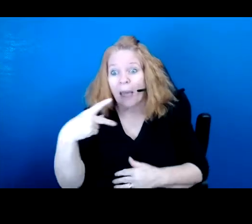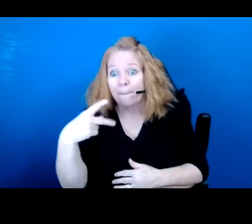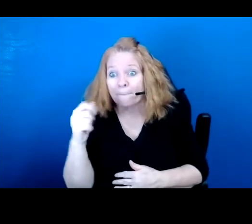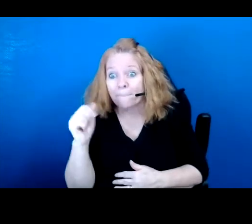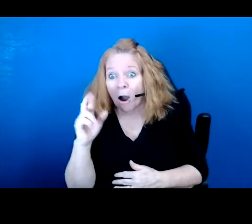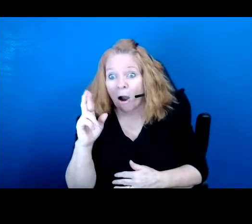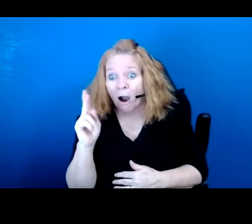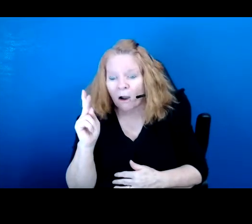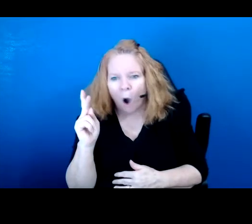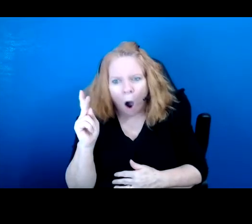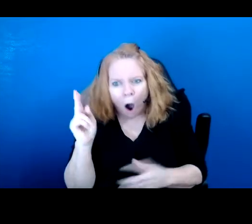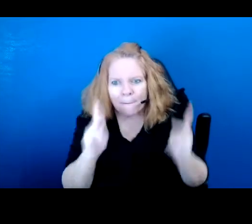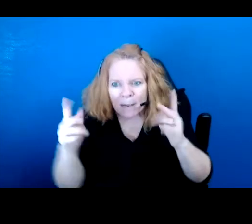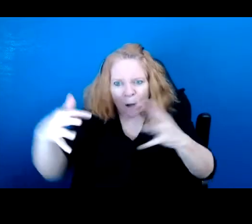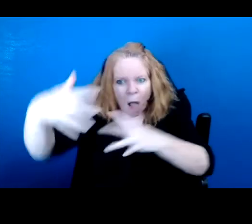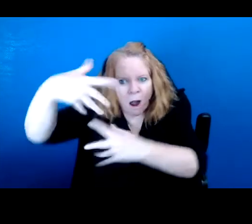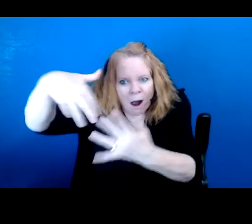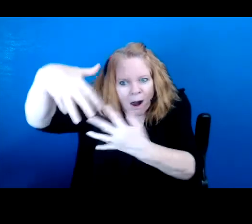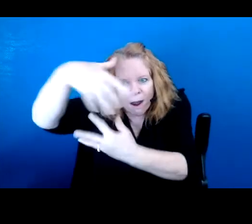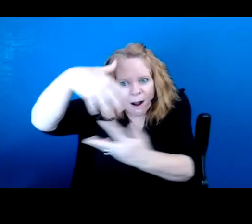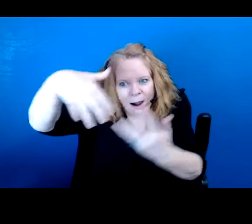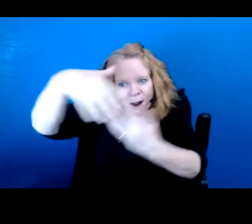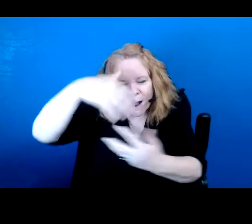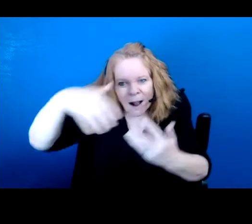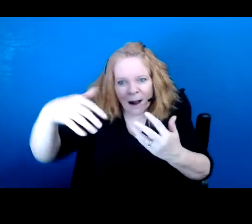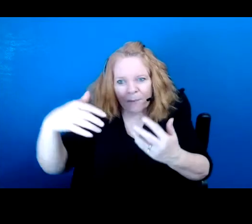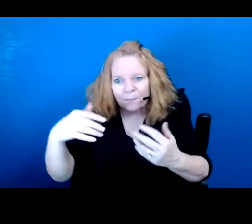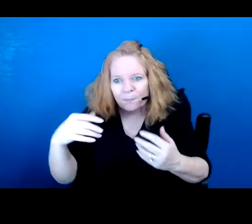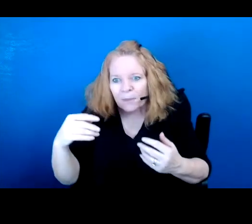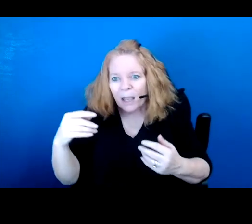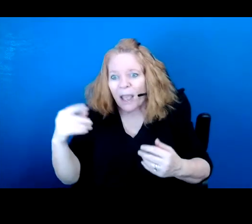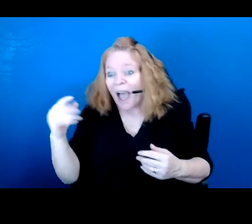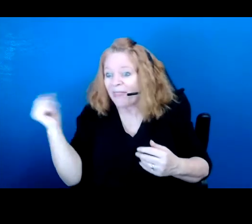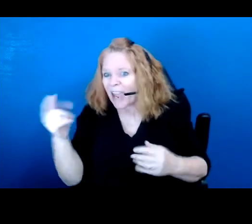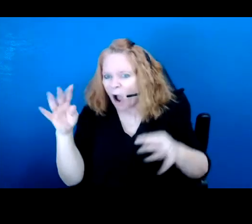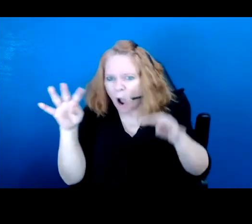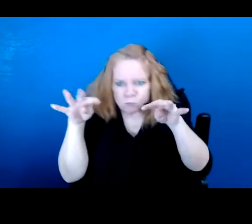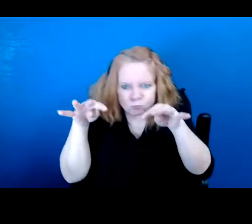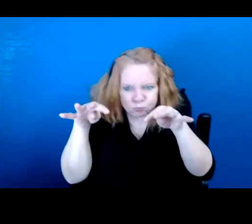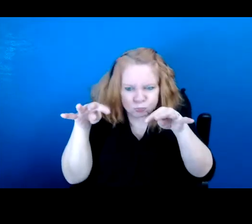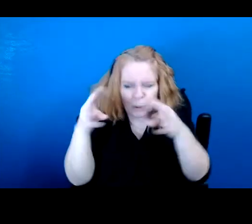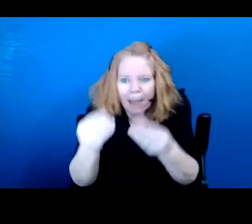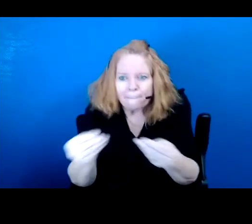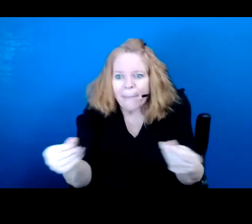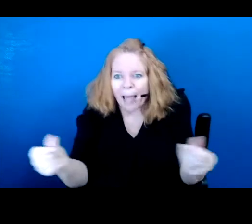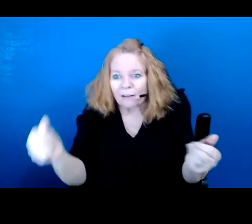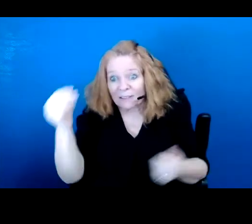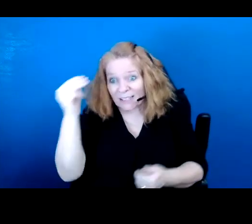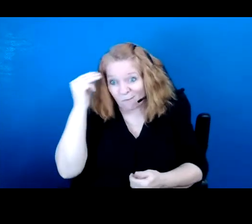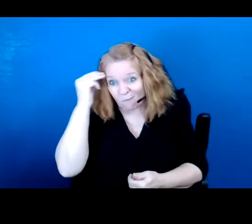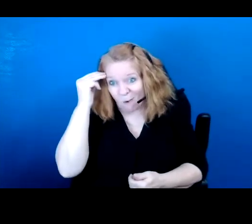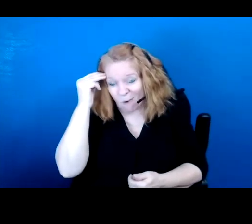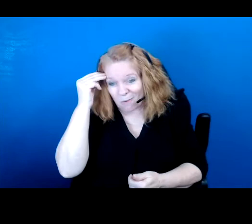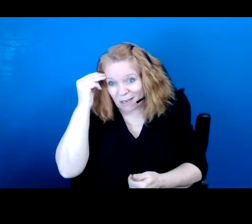así que llegamos al parque y miraron alrededor estaban viendo a